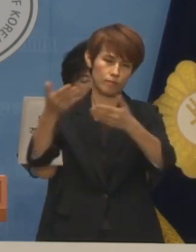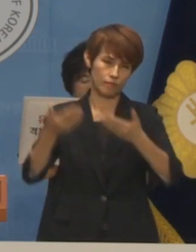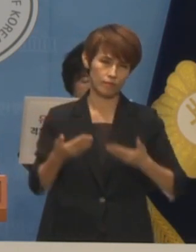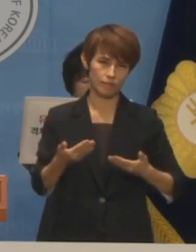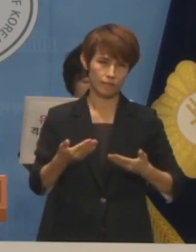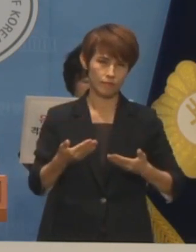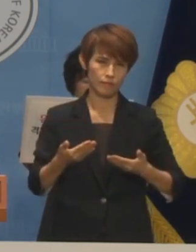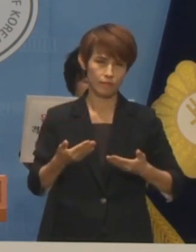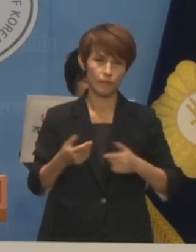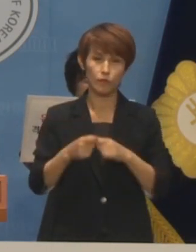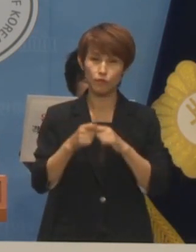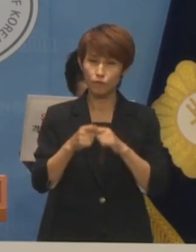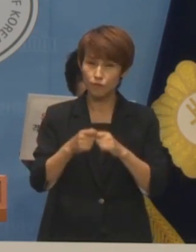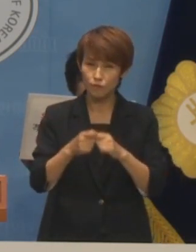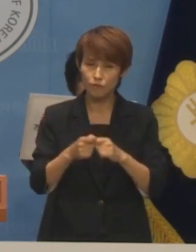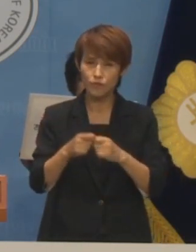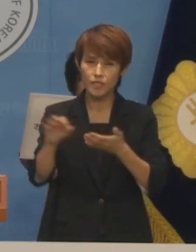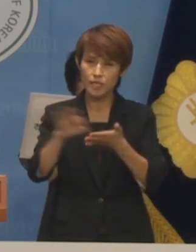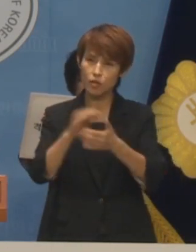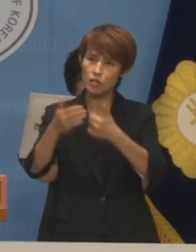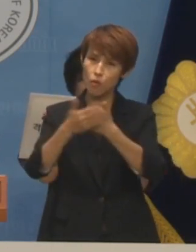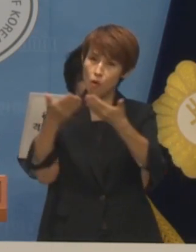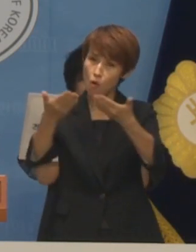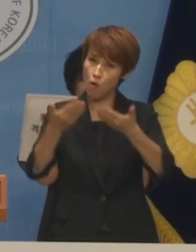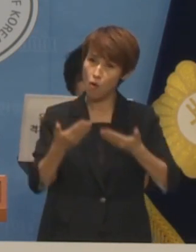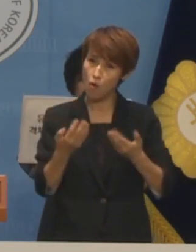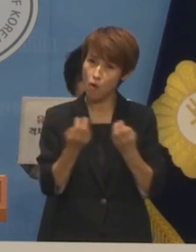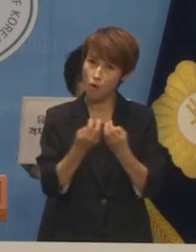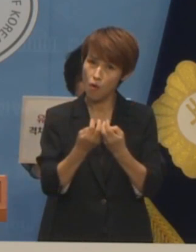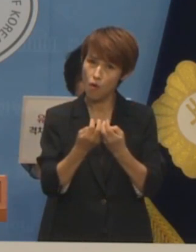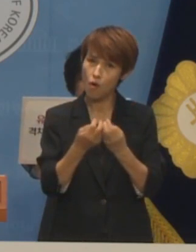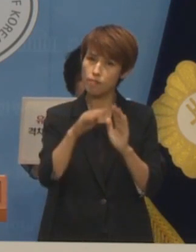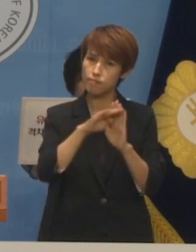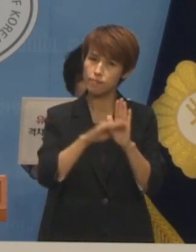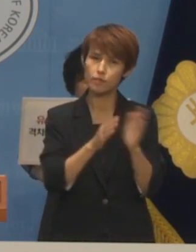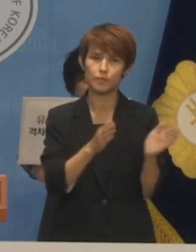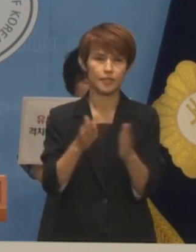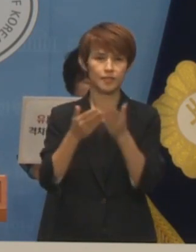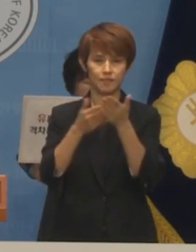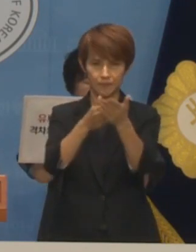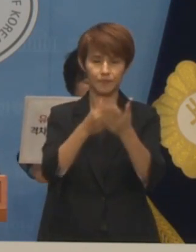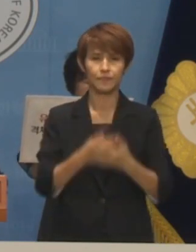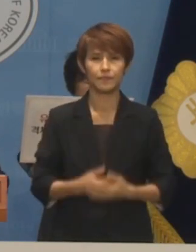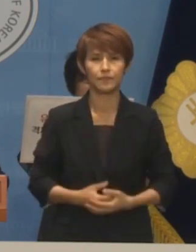보다 구체적인 재정 지원의 현실화 방안을 마련하라.